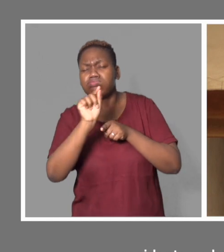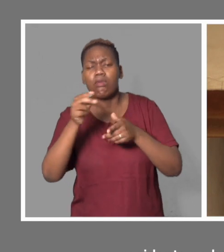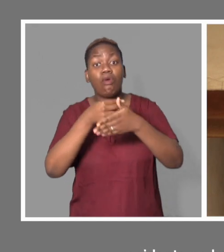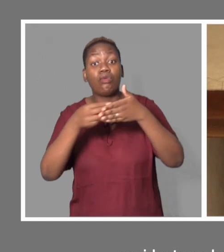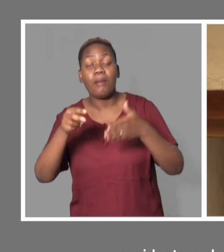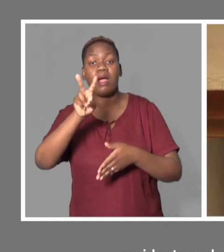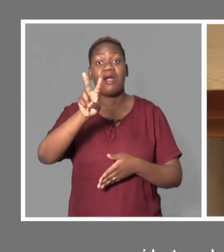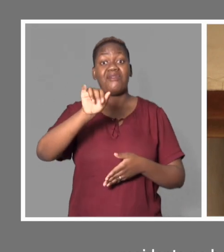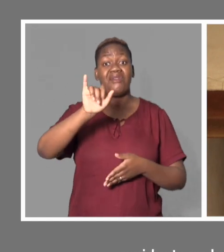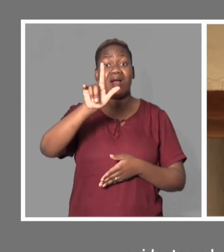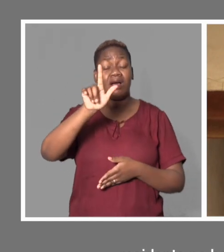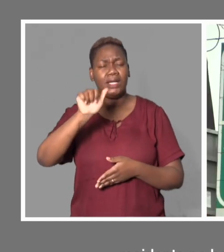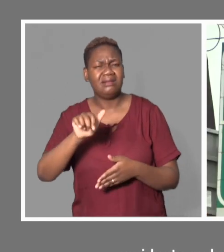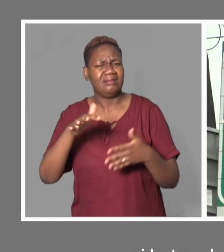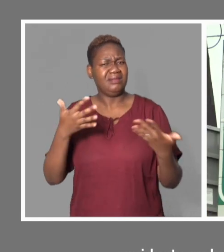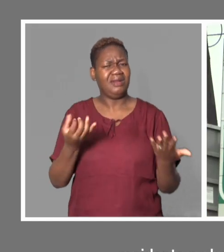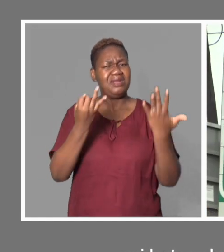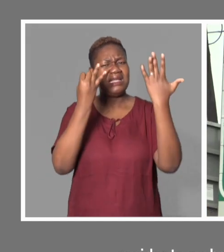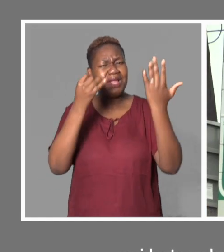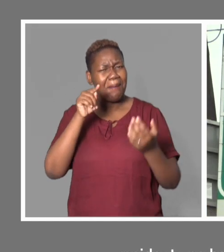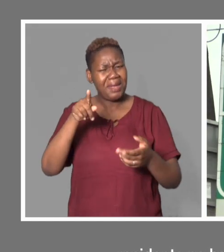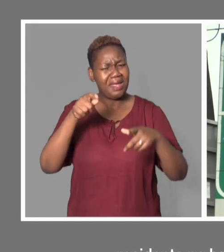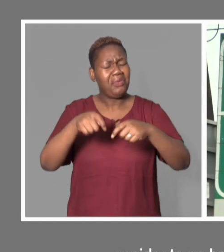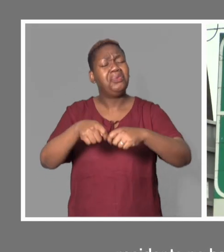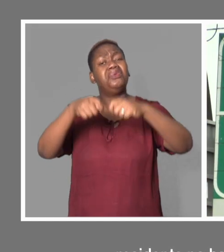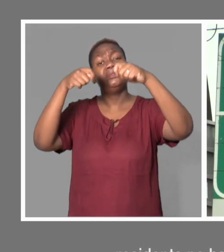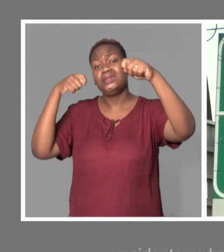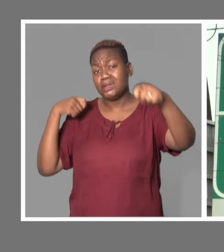a 7 quilômetros da vila sede do distrito de Noamba.